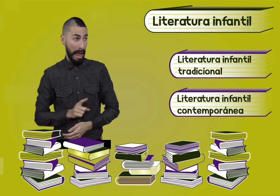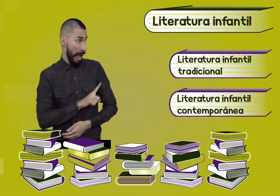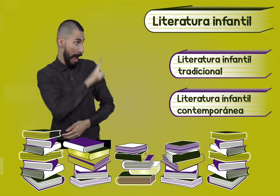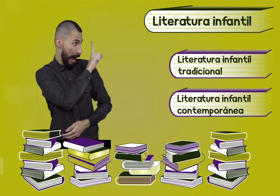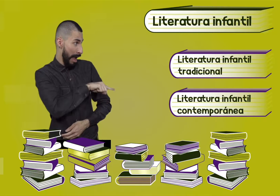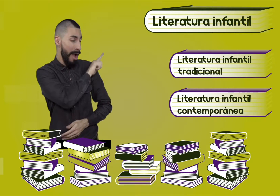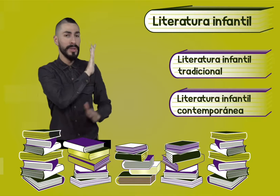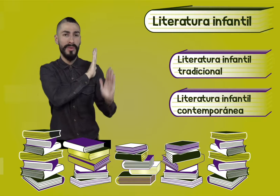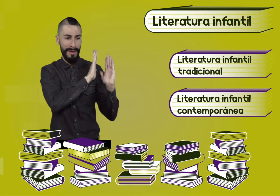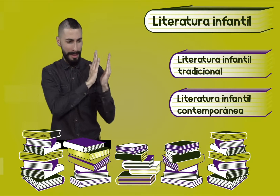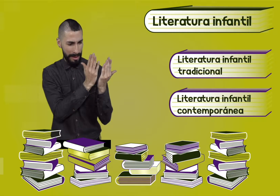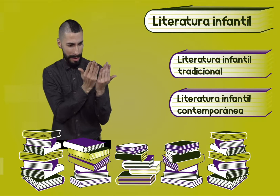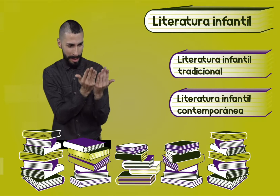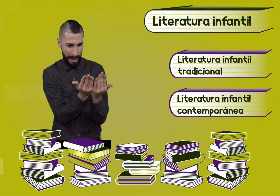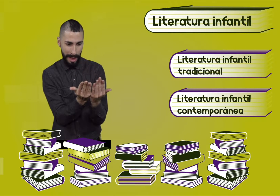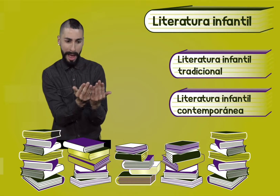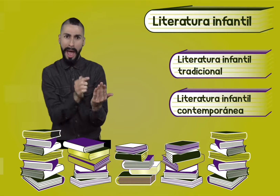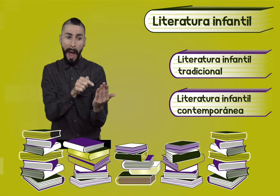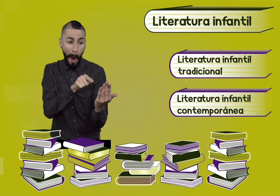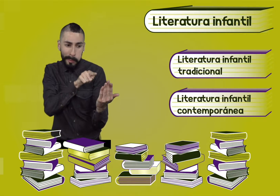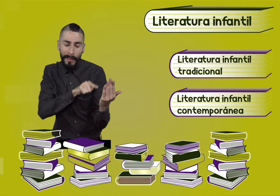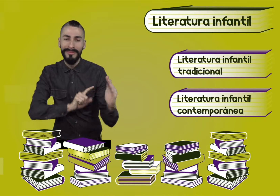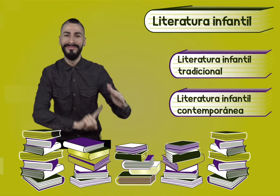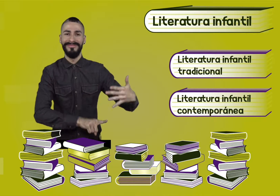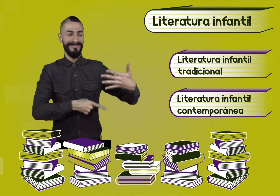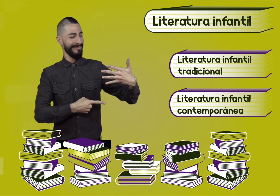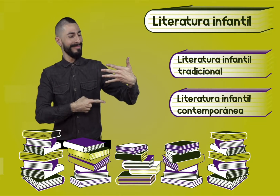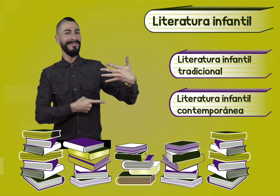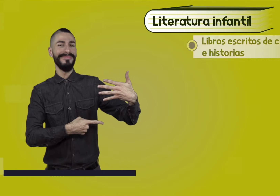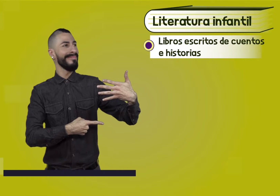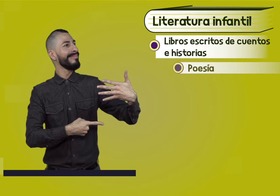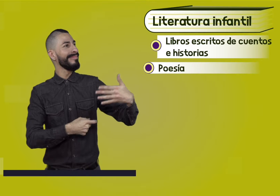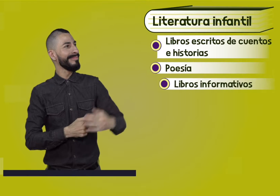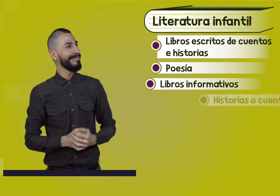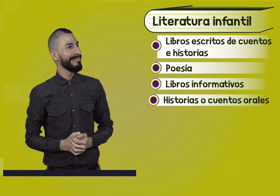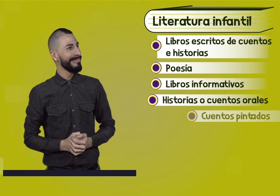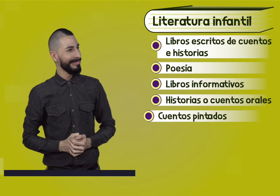de la literatura infantil podemos encontrar 6 tipos.